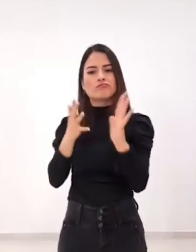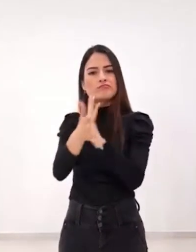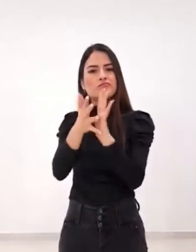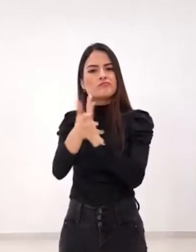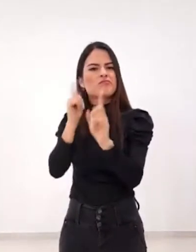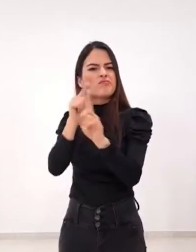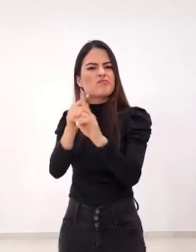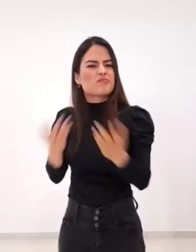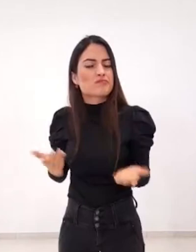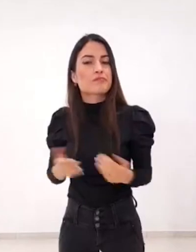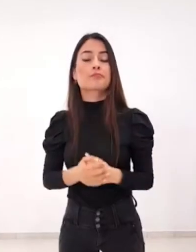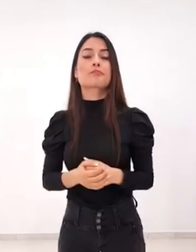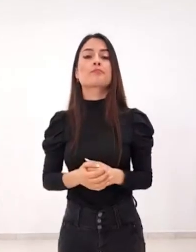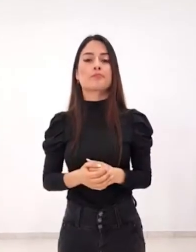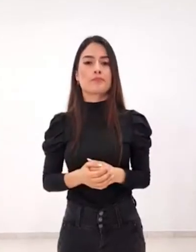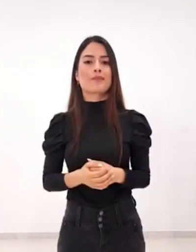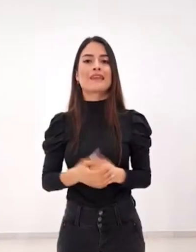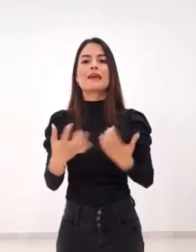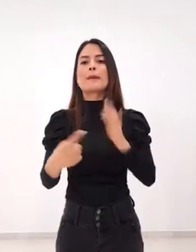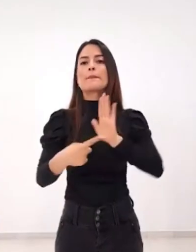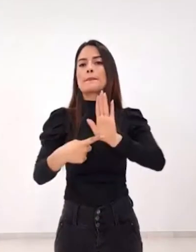y nuevas conclusiones